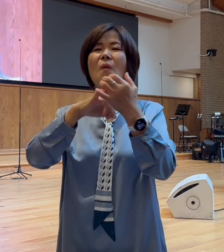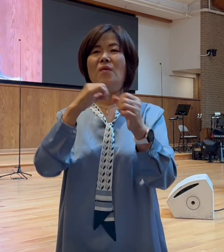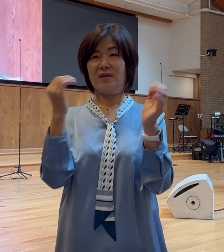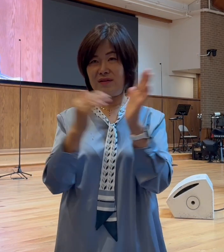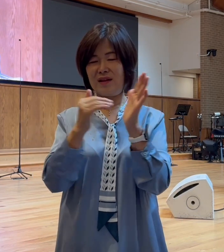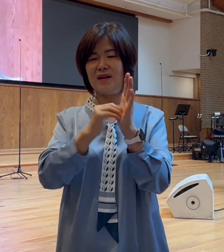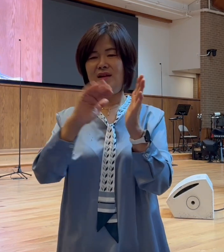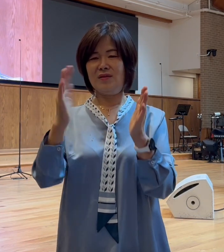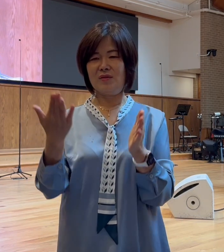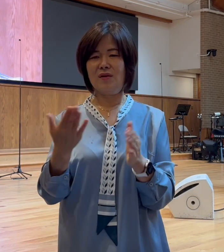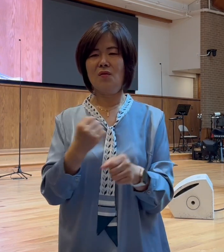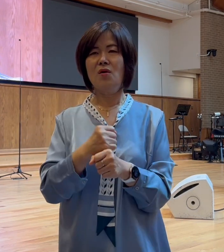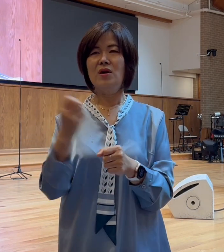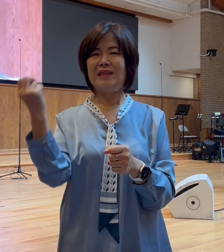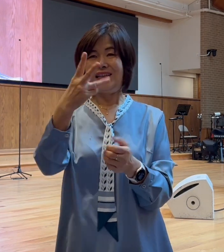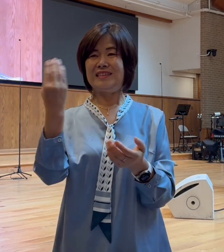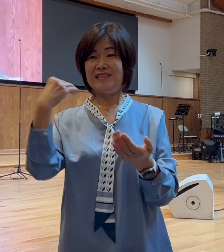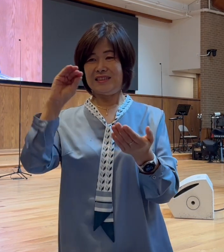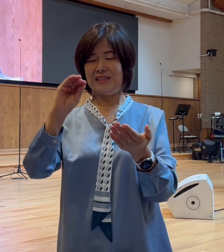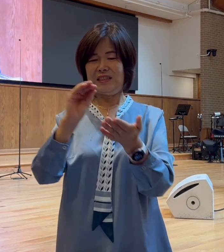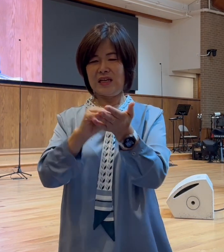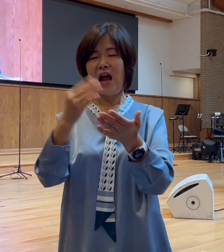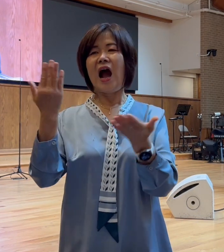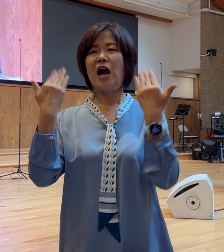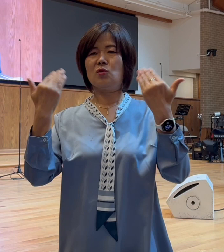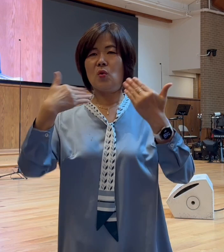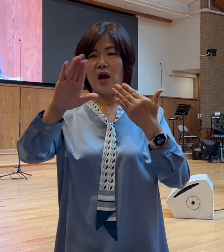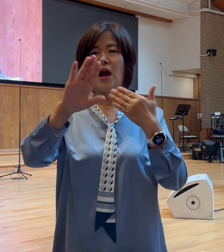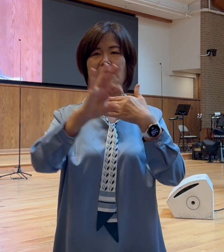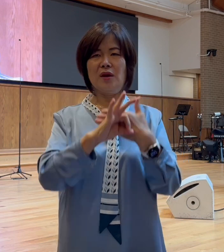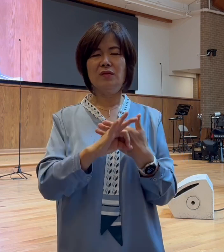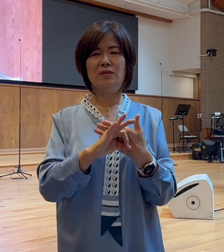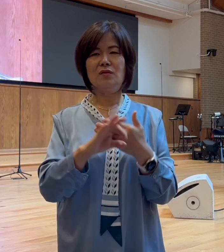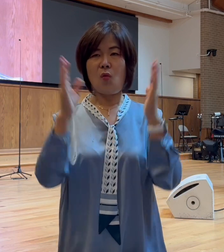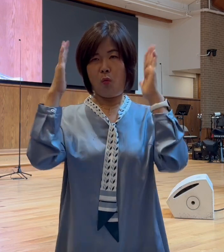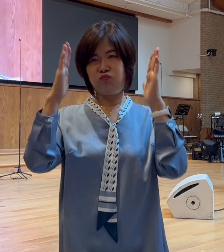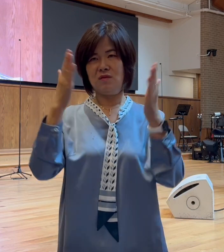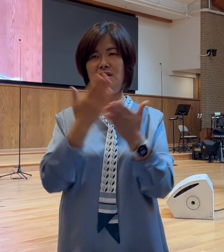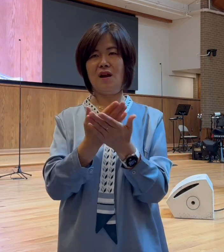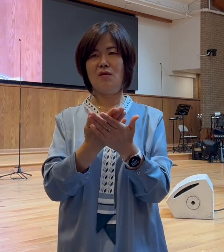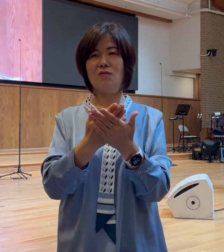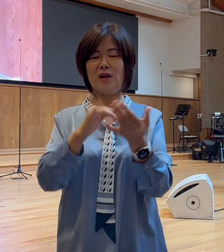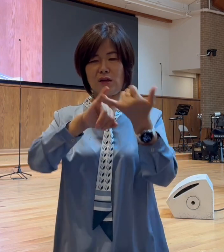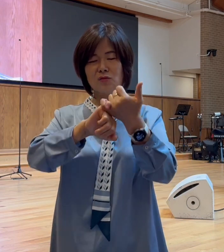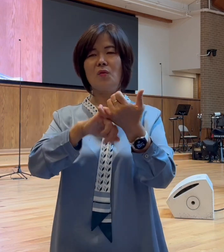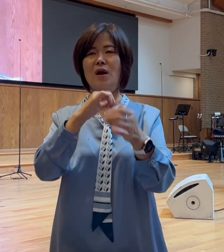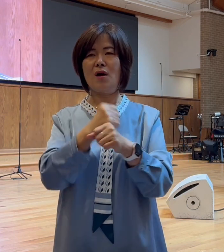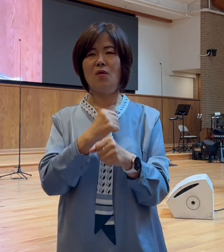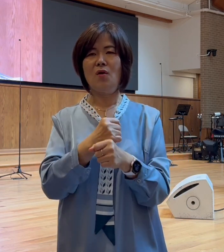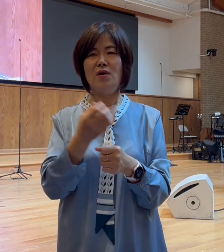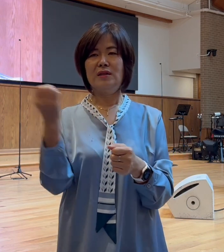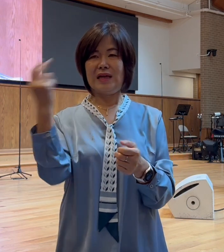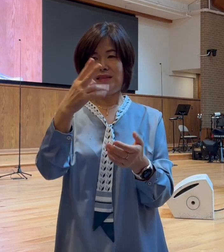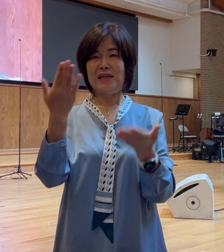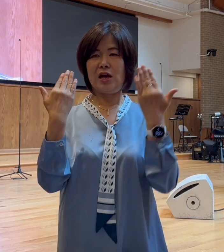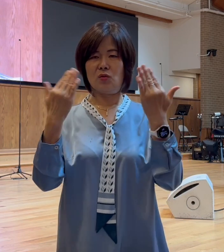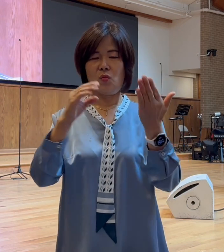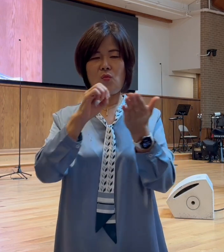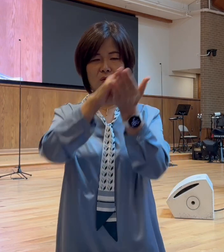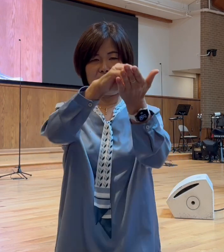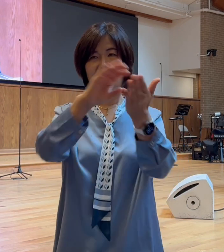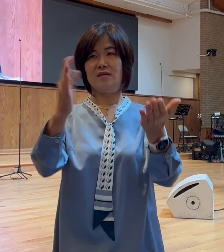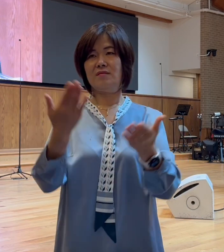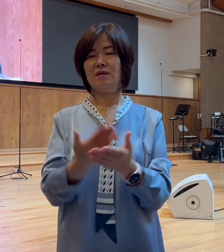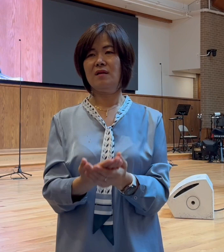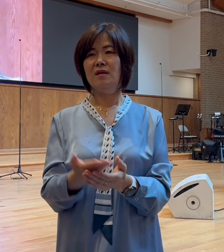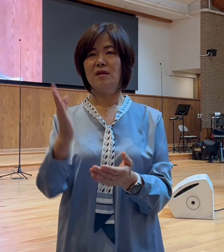하고 복학시켜 주십시오, 뭐 기병 낫게 해주세요, 이렇게 해가지고는 이제 서원을 하고 복학을 했습니다. 그런데